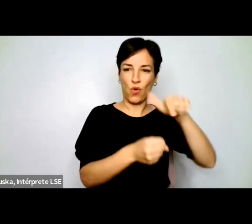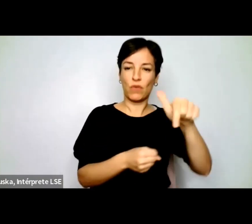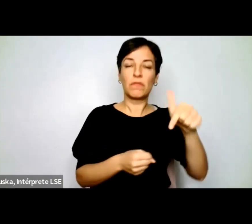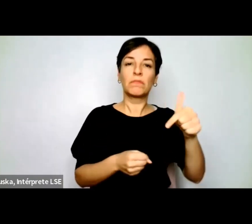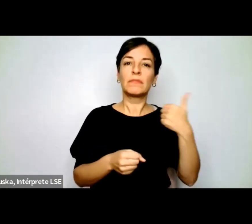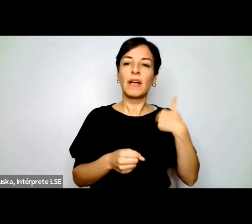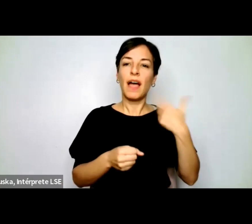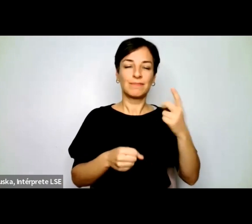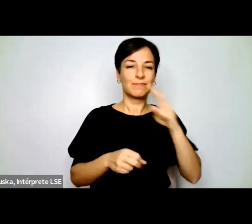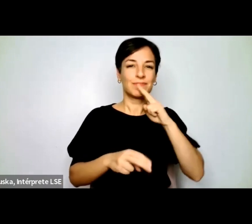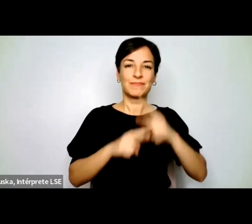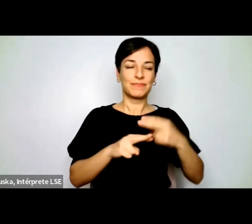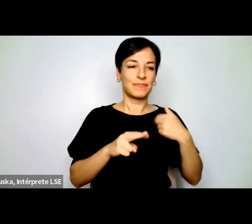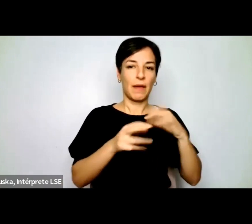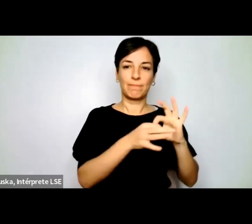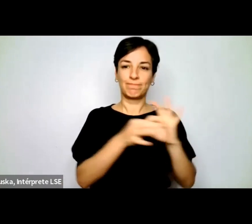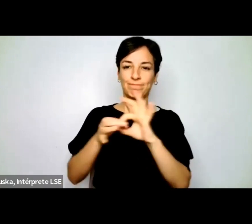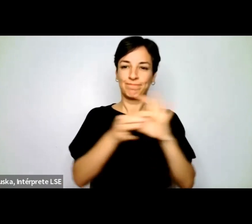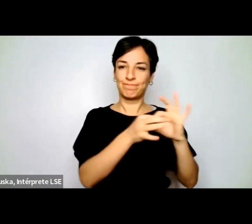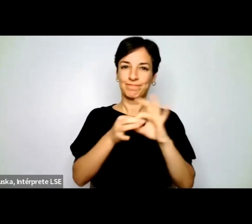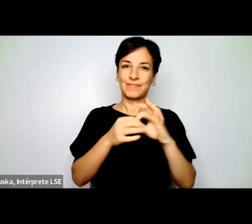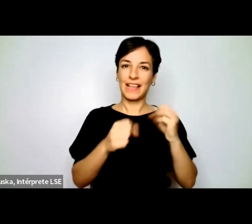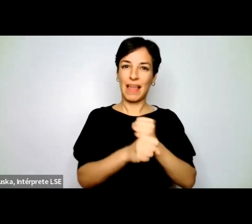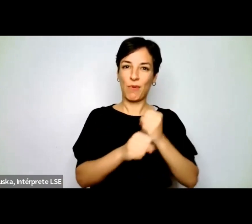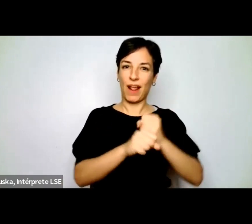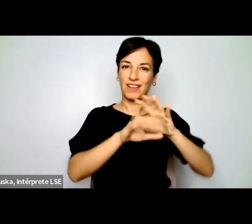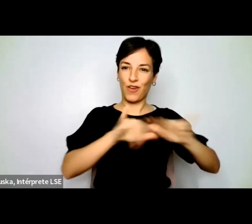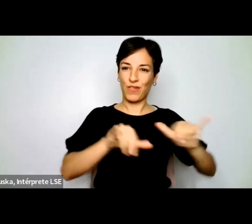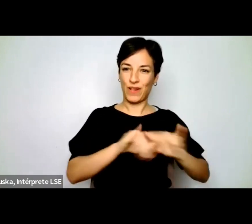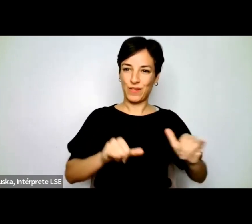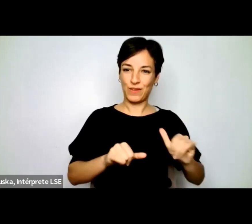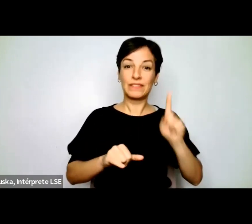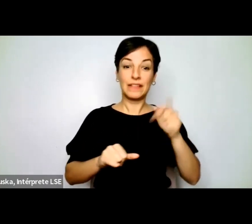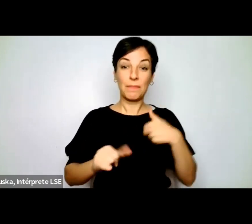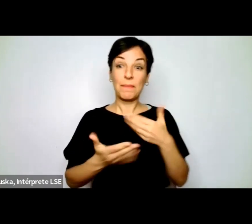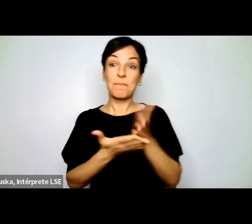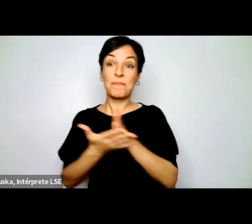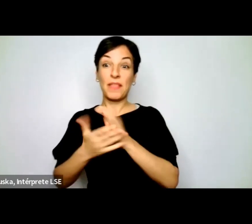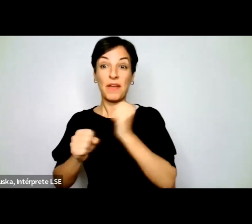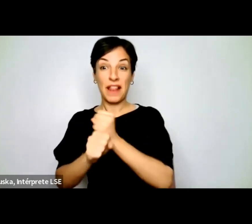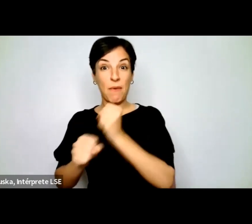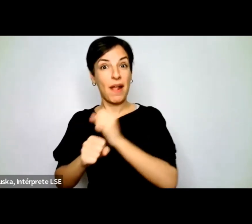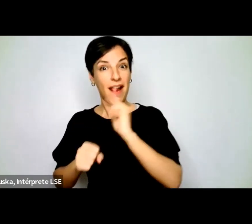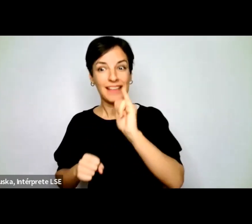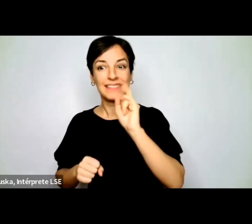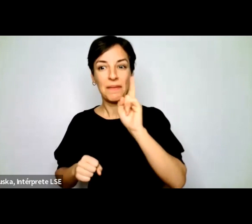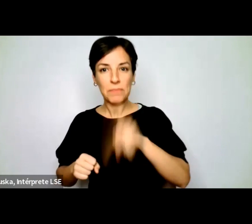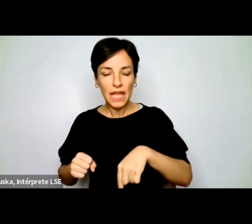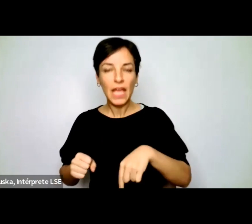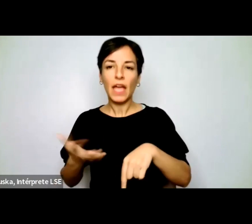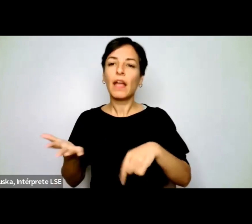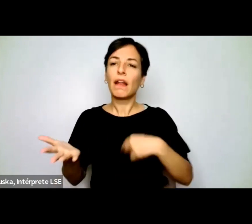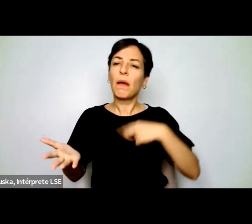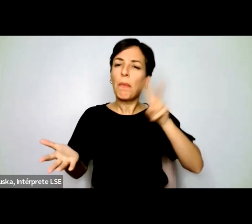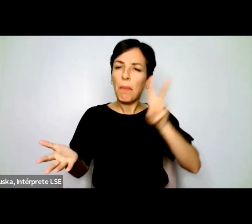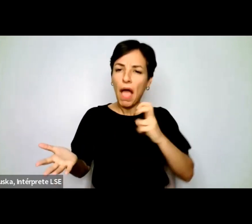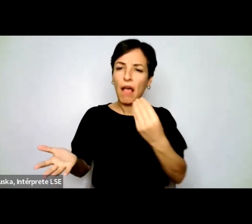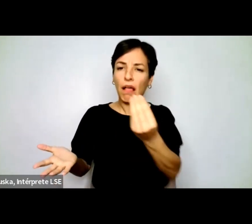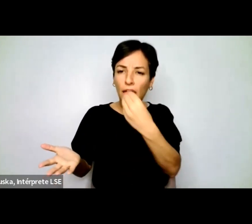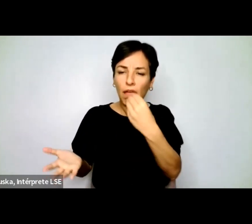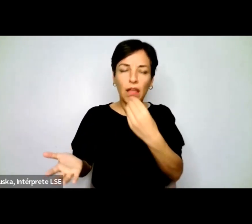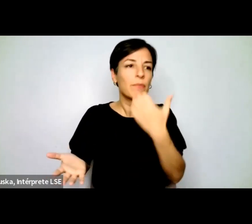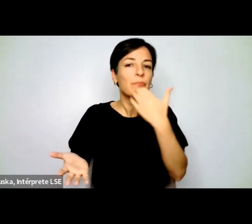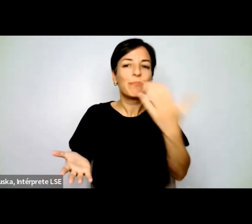conciliación laboral y hay una mediación laboral también que se puede utilizar para pues,